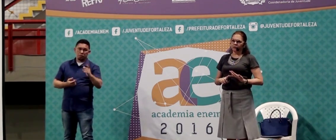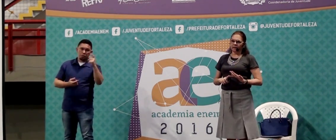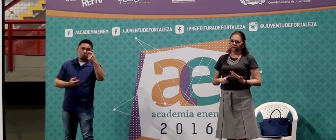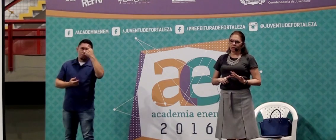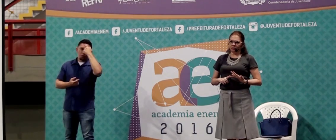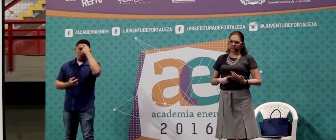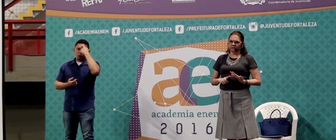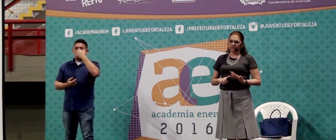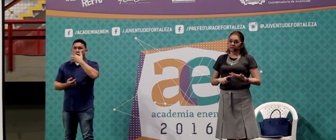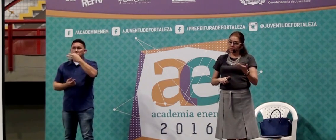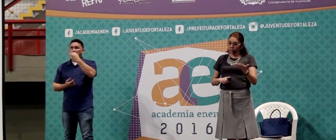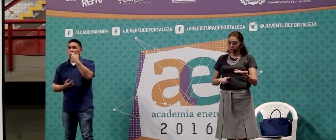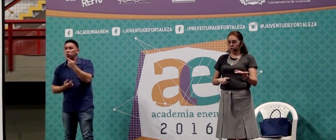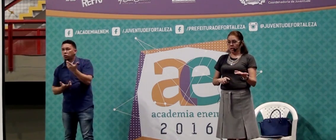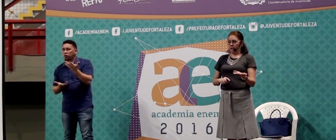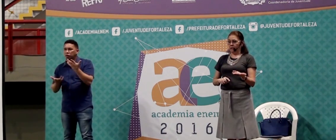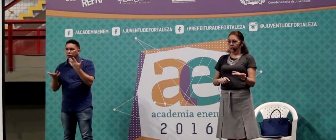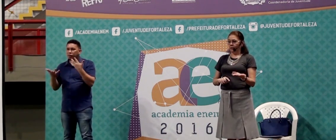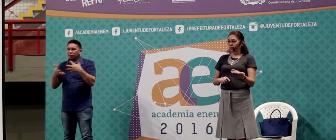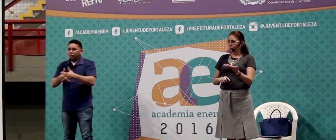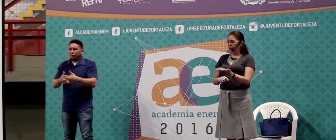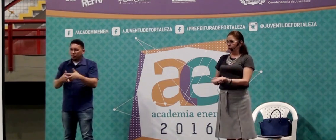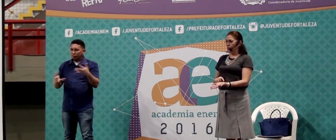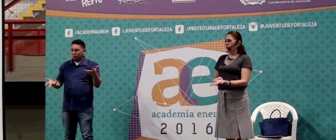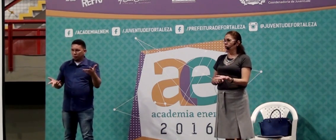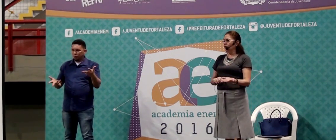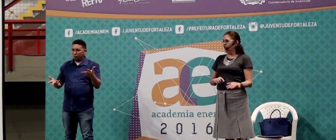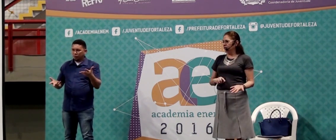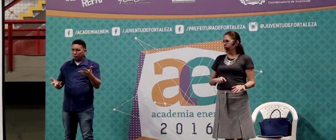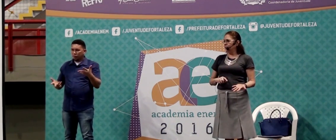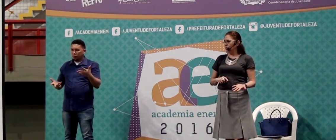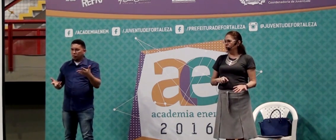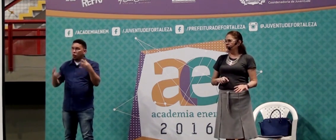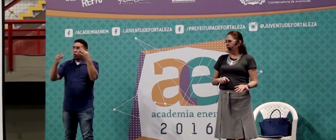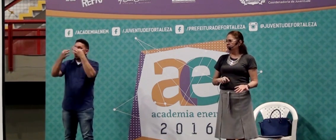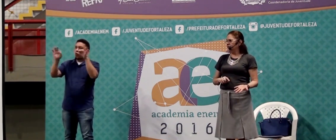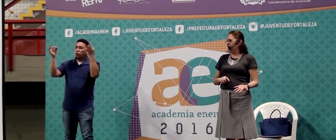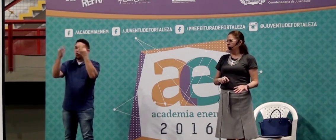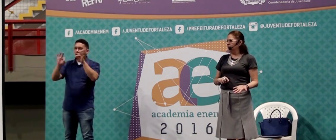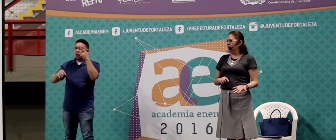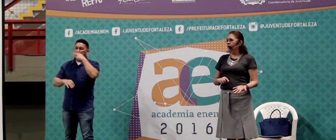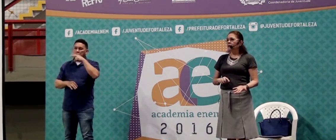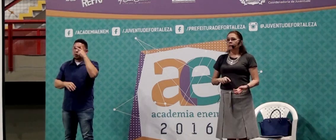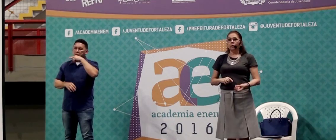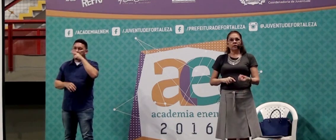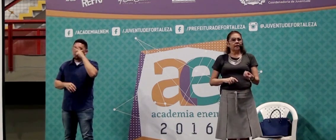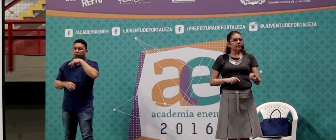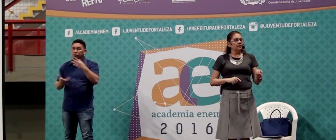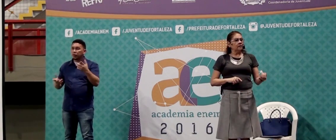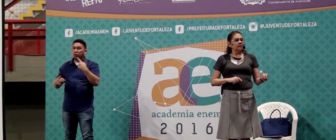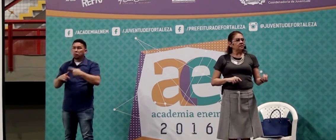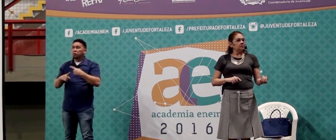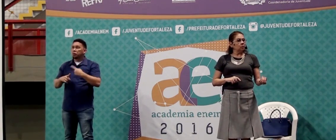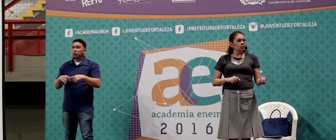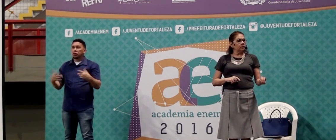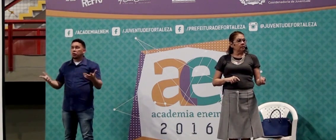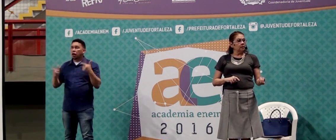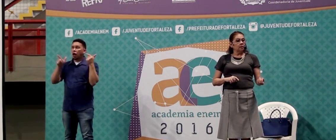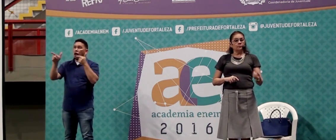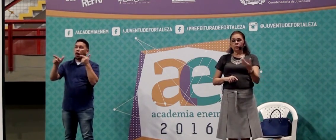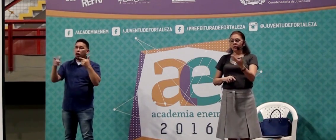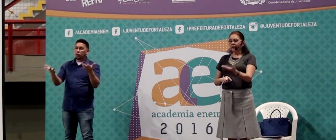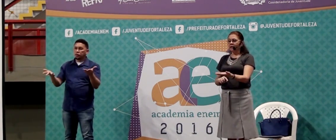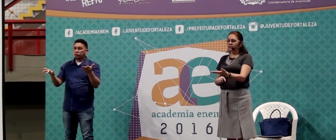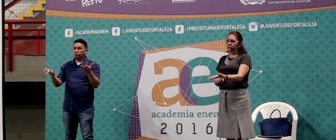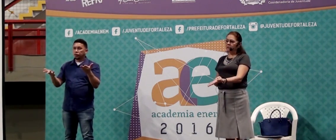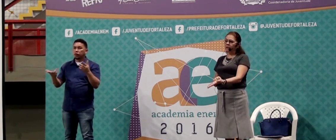Maria vai com as outras. Isso é um clichê. Ou lugar comum, ou frase pronta, ou frase feita. Por que que tem esse nome?